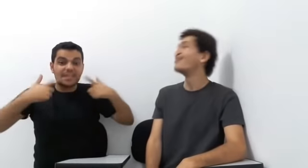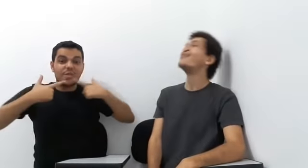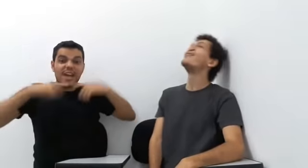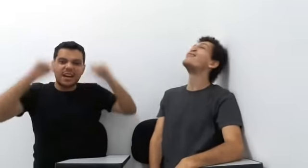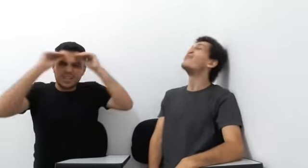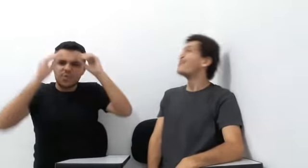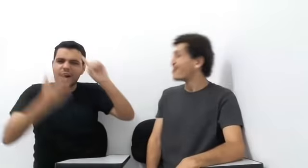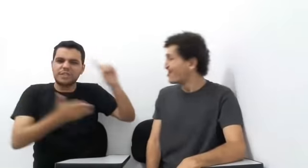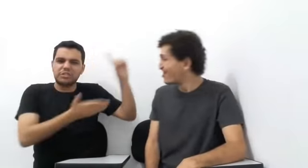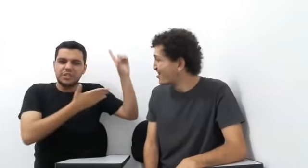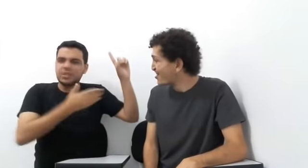é a linguagem de Deus.